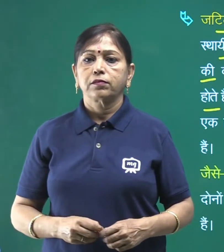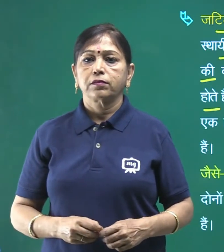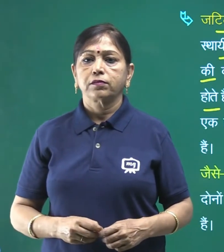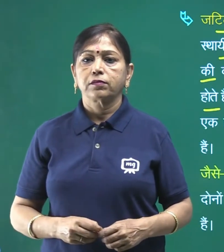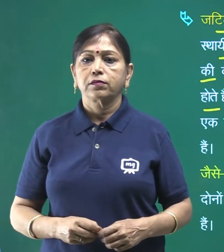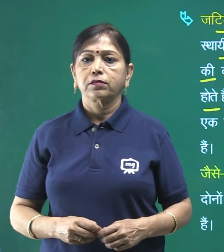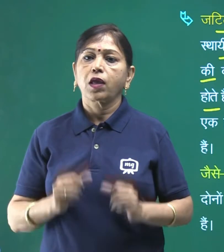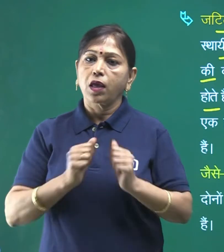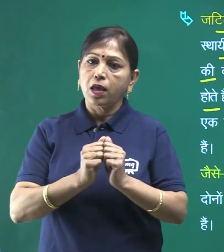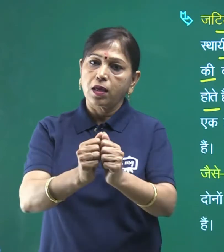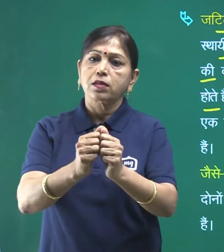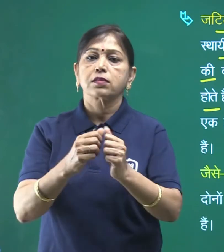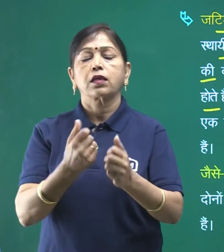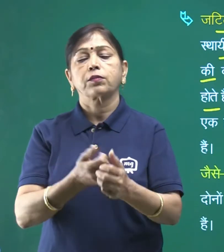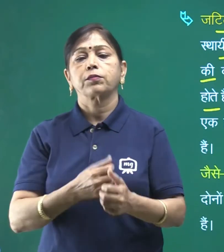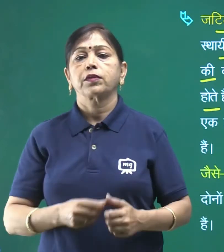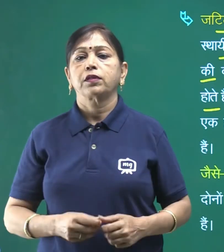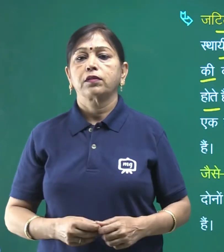एक साथ मिलकर